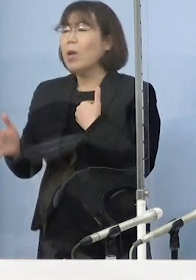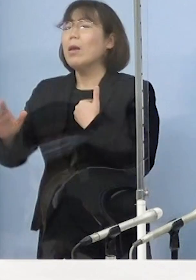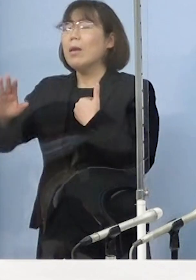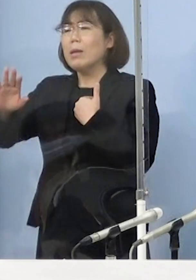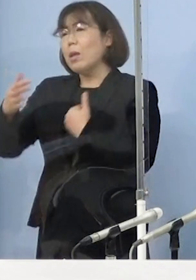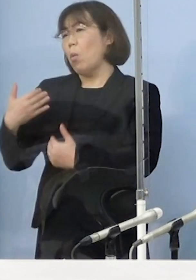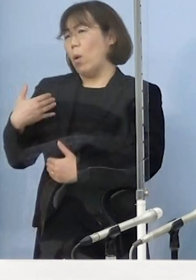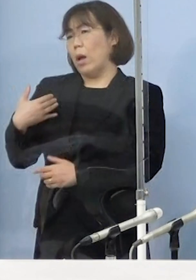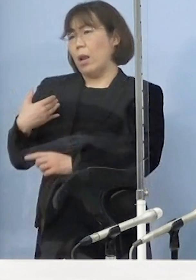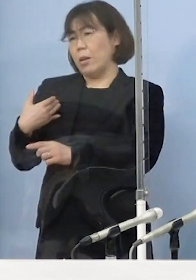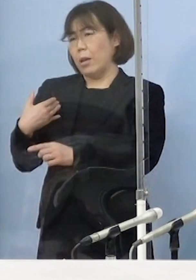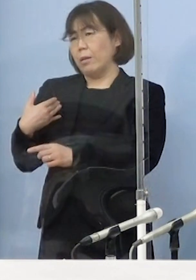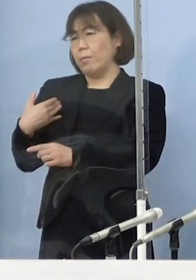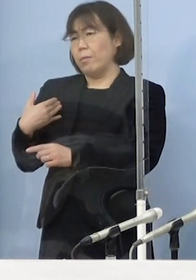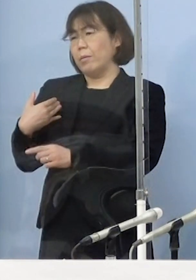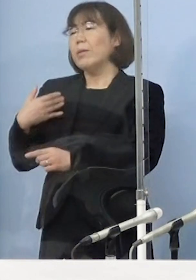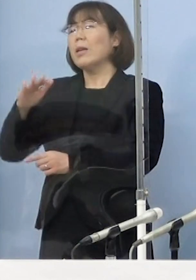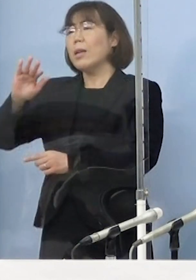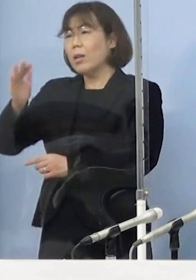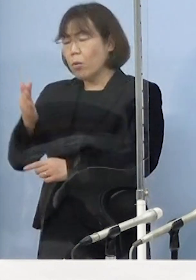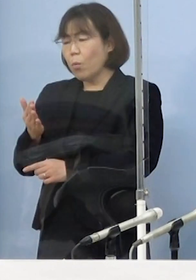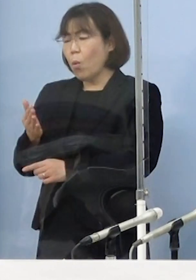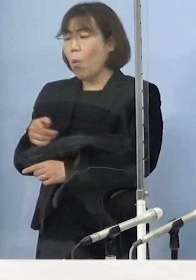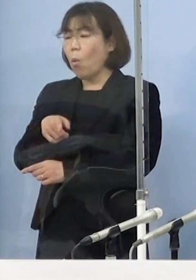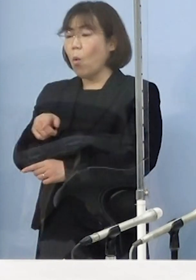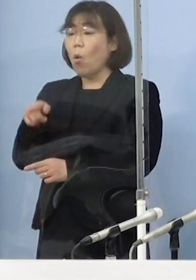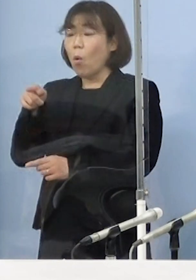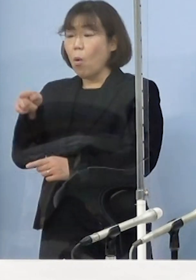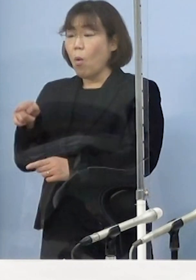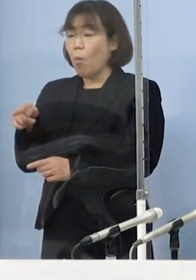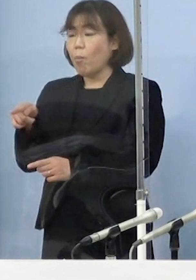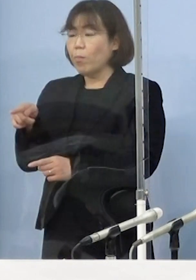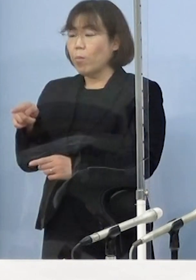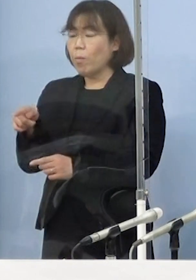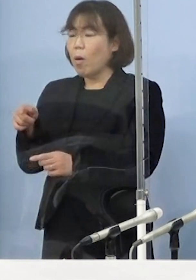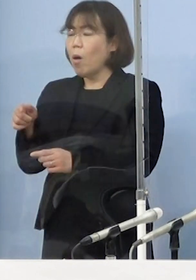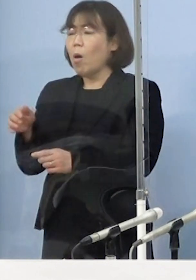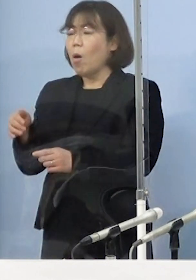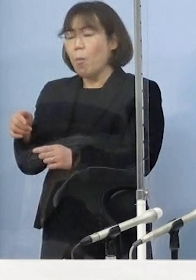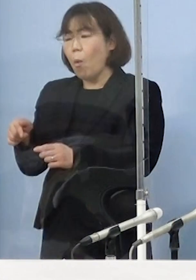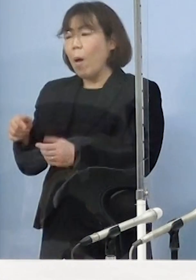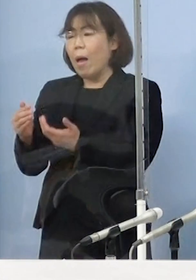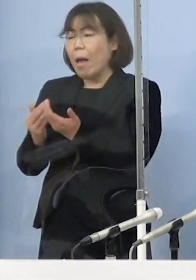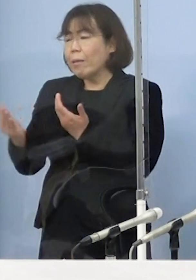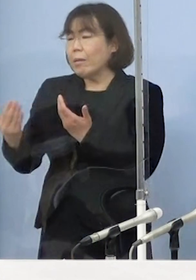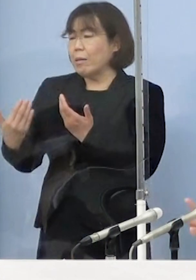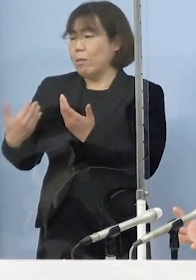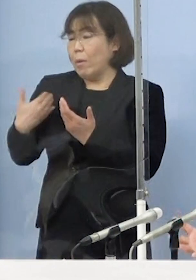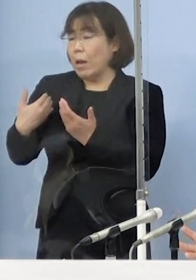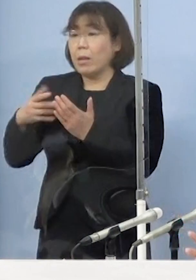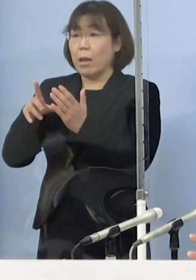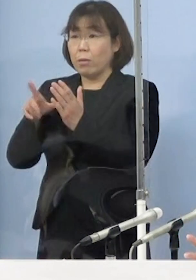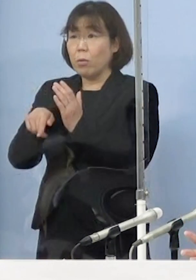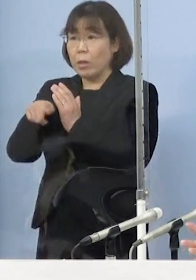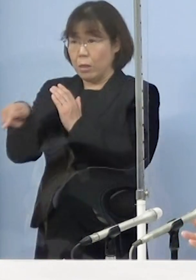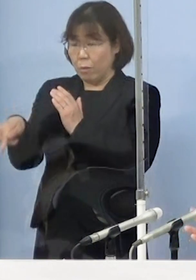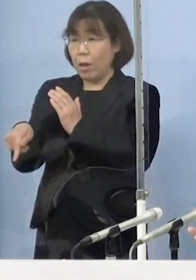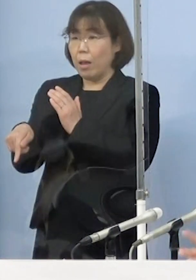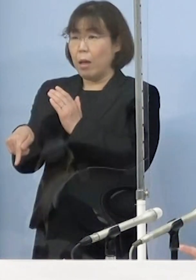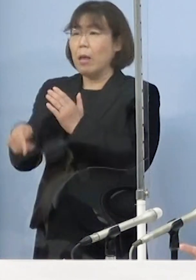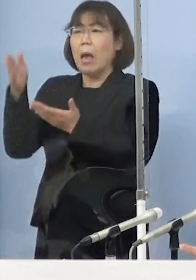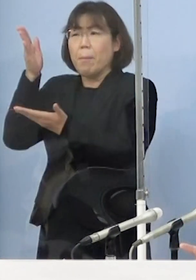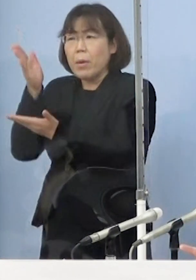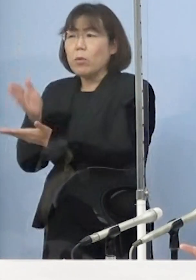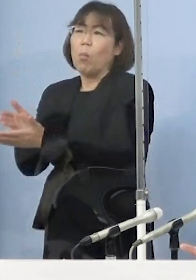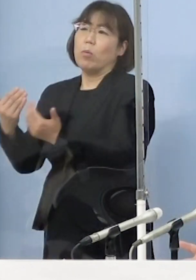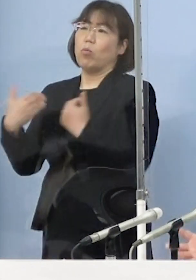かしその時点でバチッとそうだと、わからない限りはやはり同じものについて止め